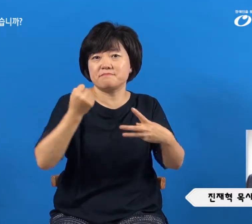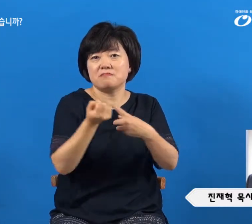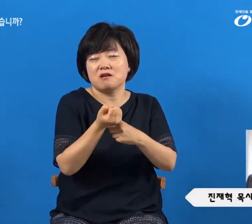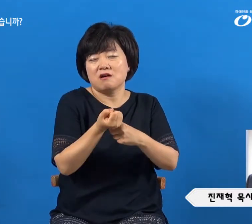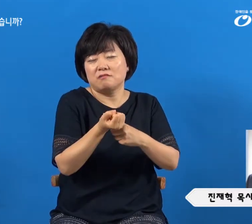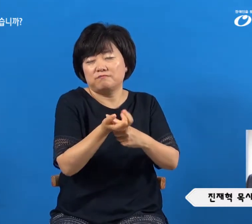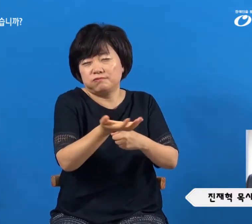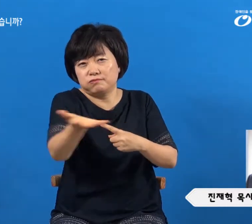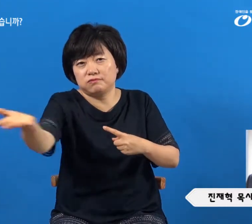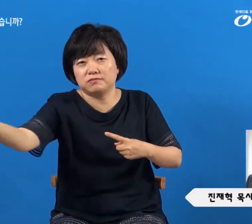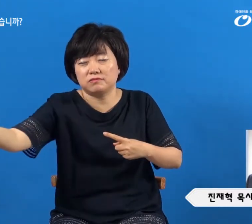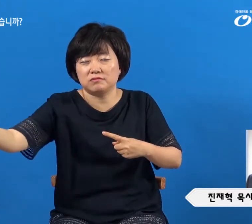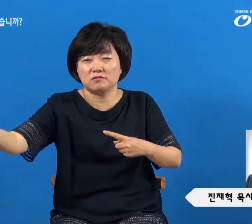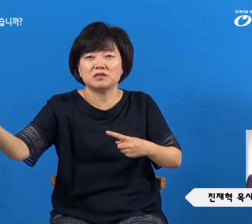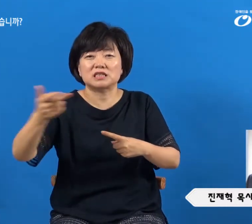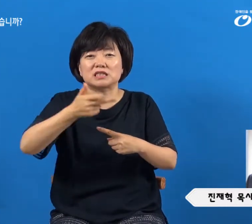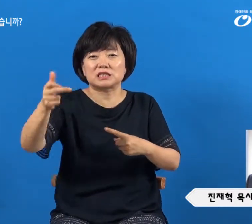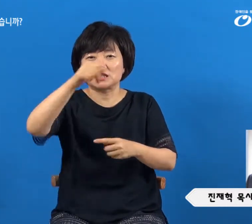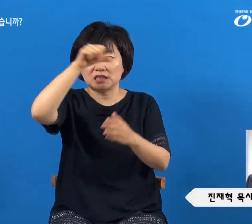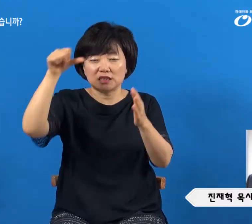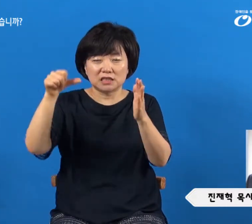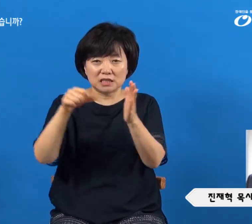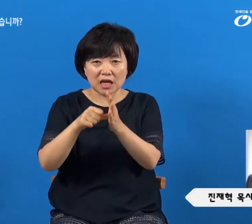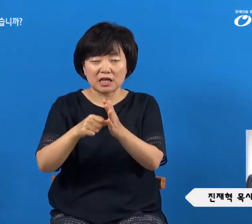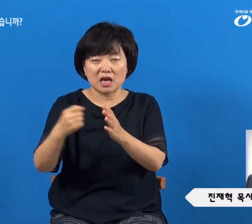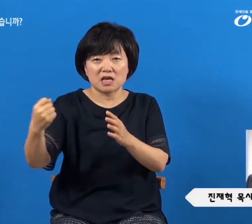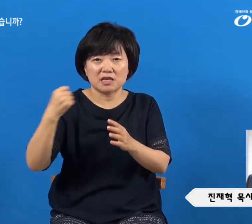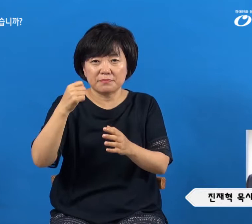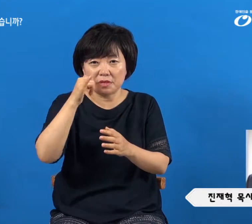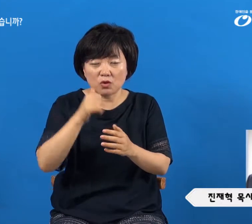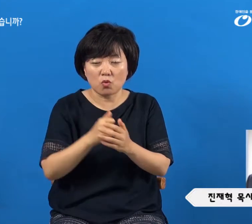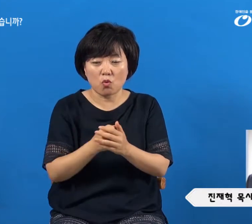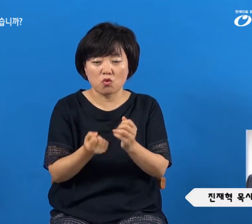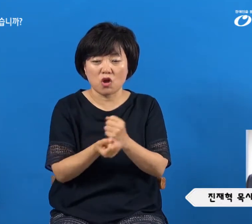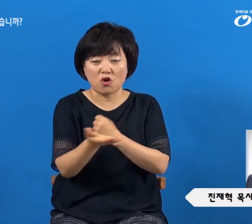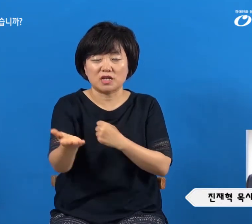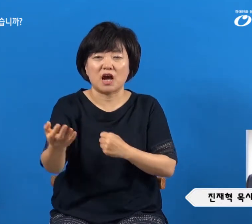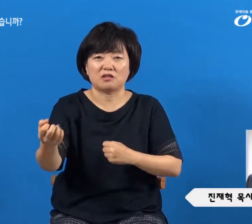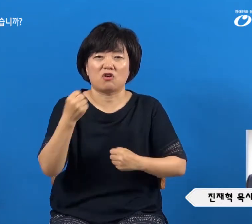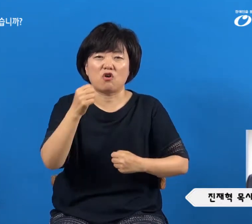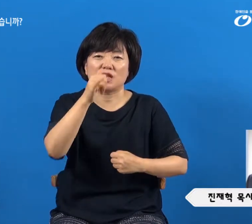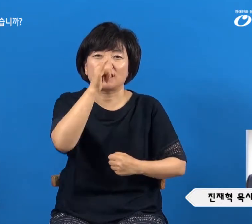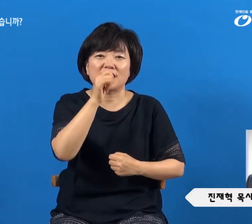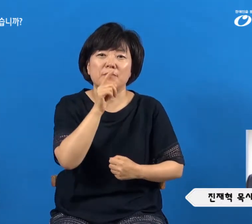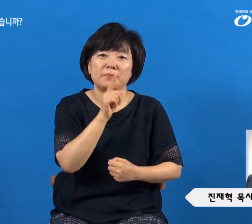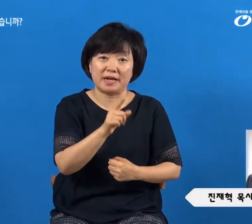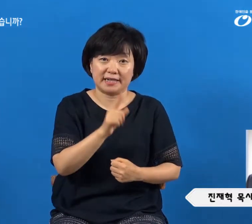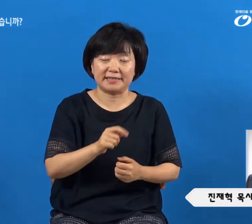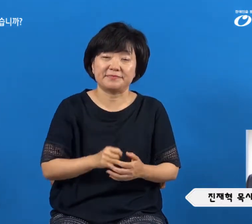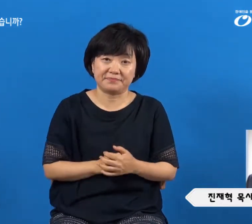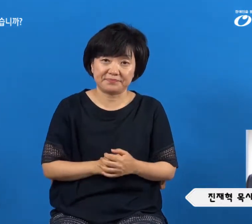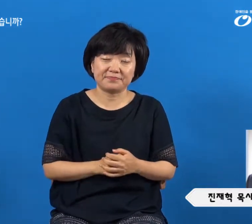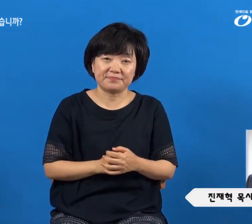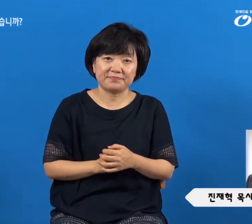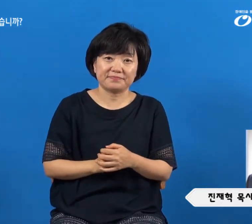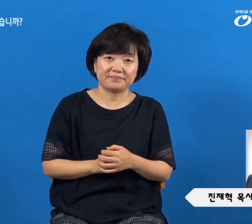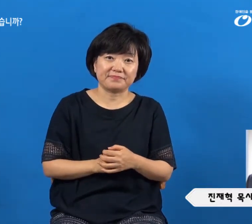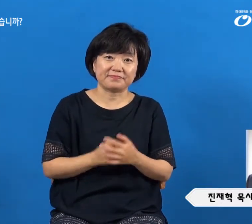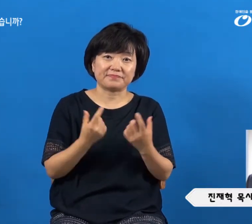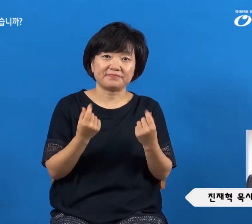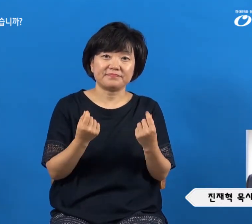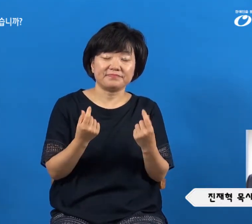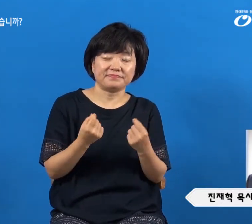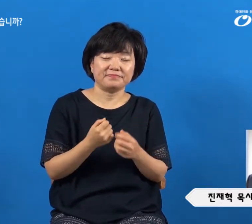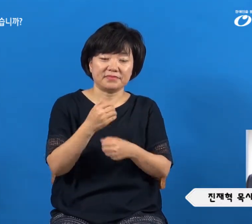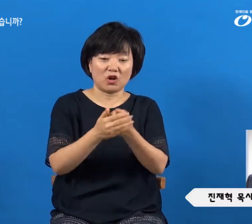우리 인생에 얼마나 큰 힘을 가지고 있으며 얼마나 큰 영향력을 가지고 있는가를 성경은